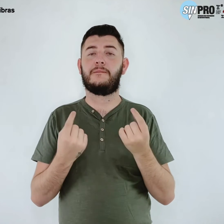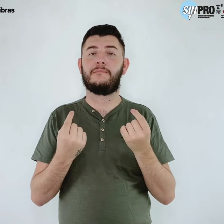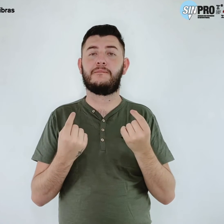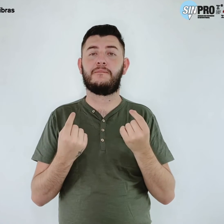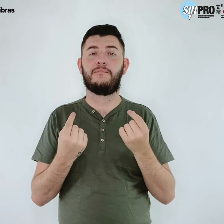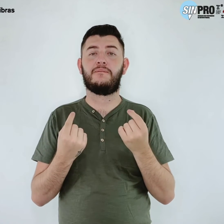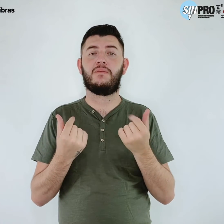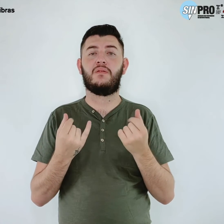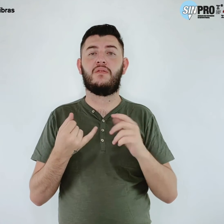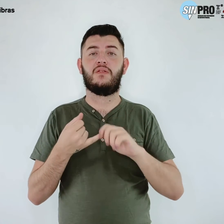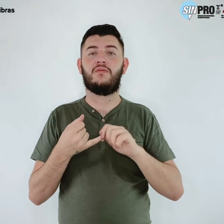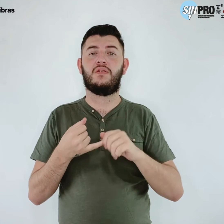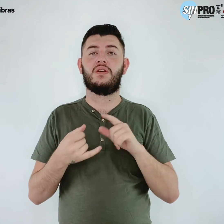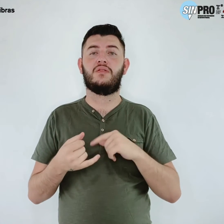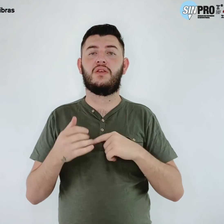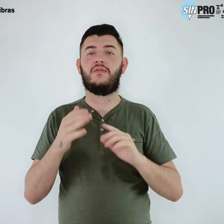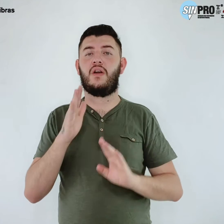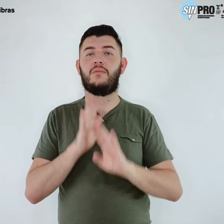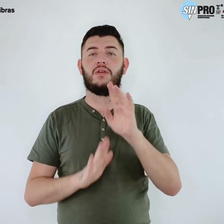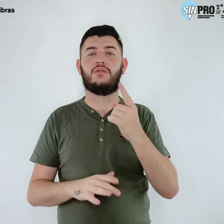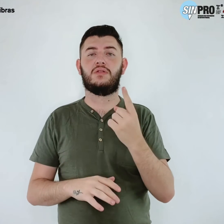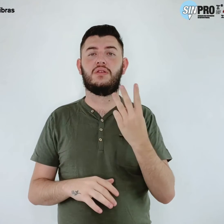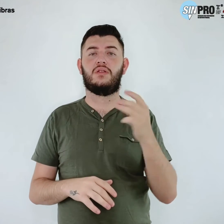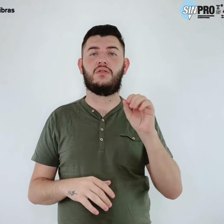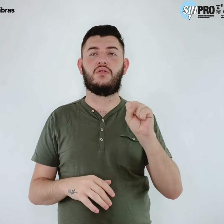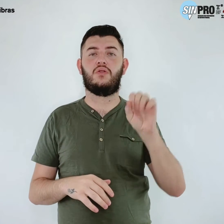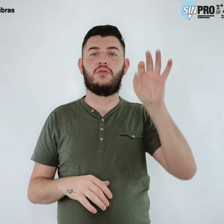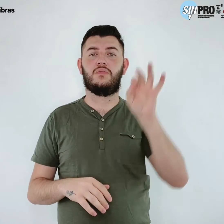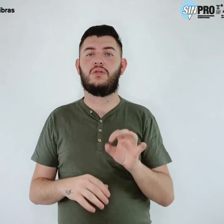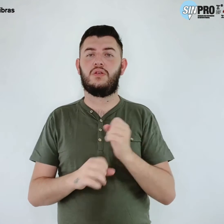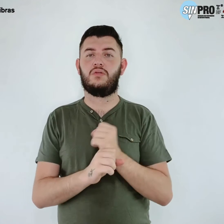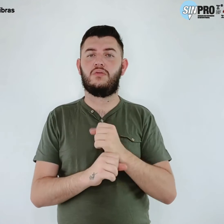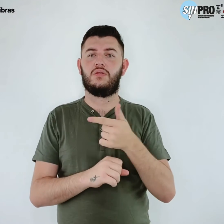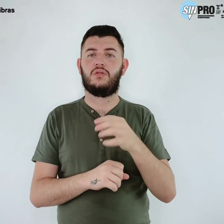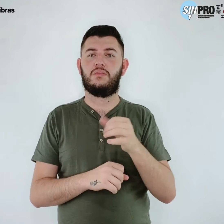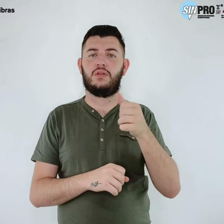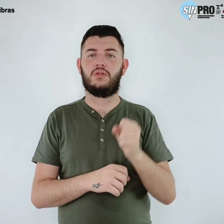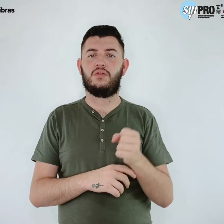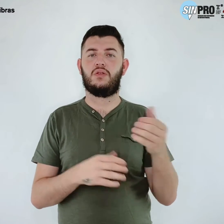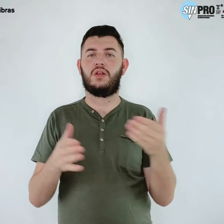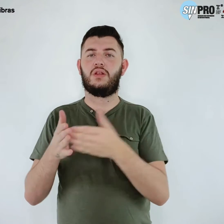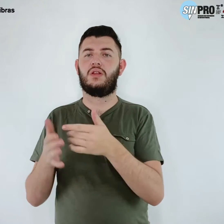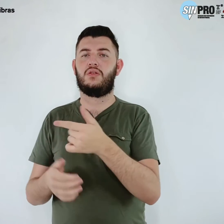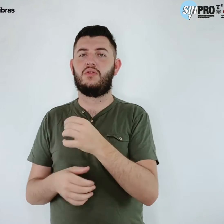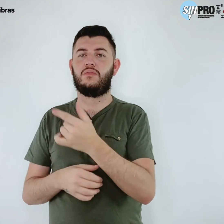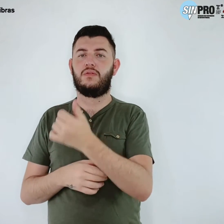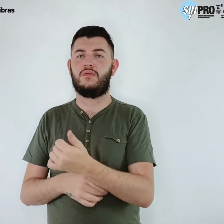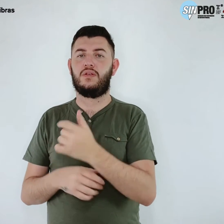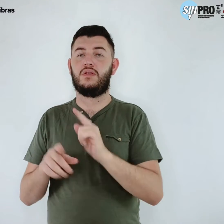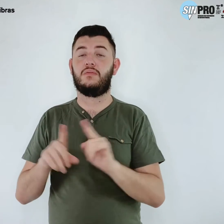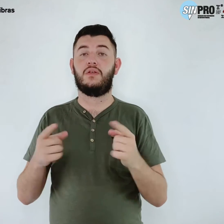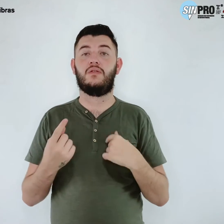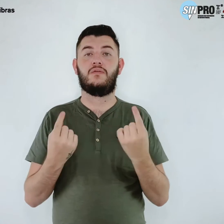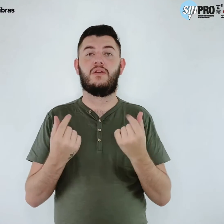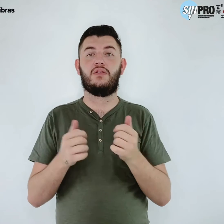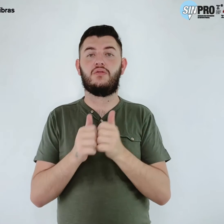por exemplo, teve um aumento de 138% entre 2018 e 2021.